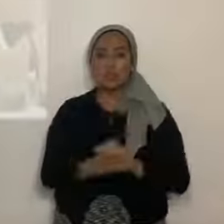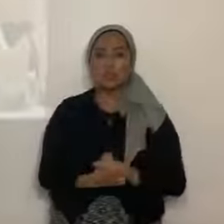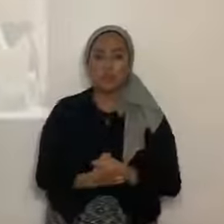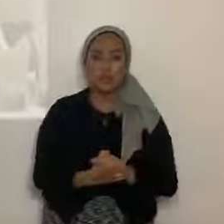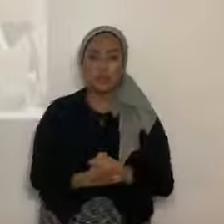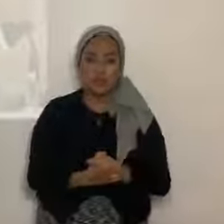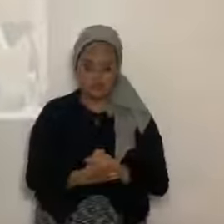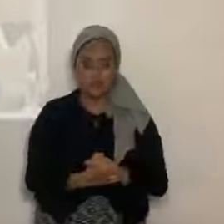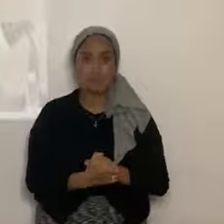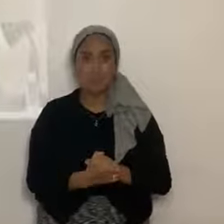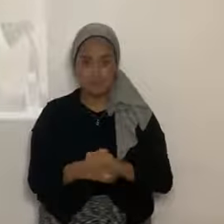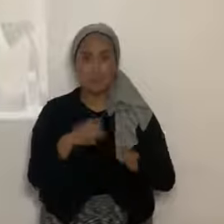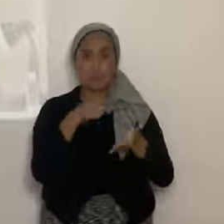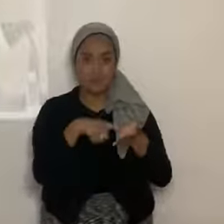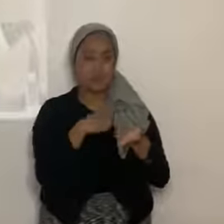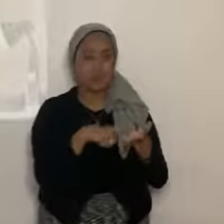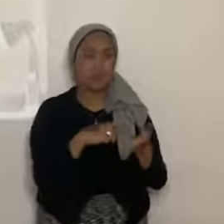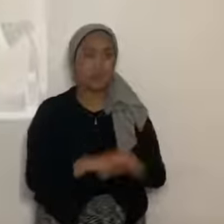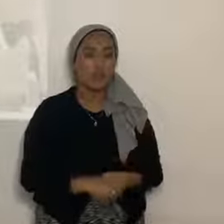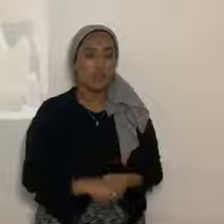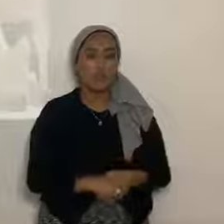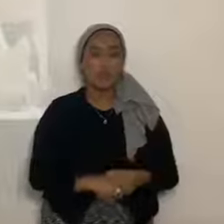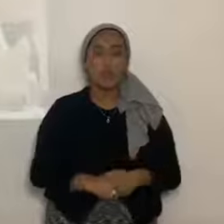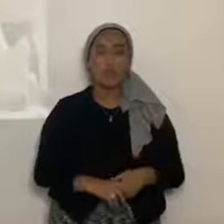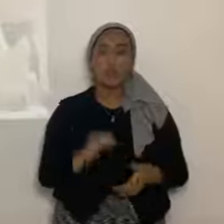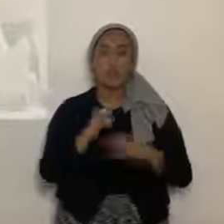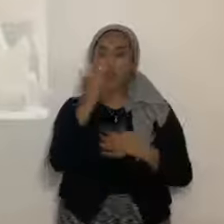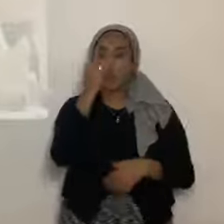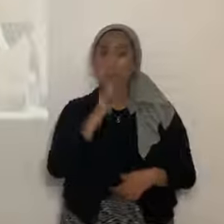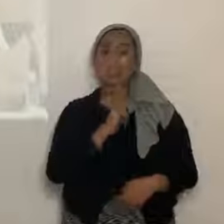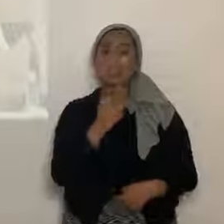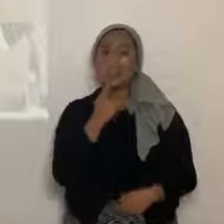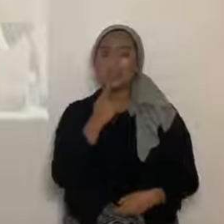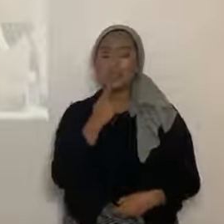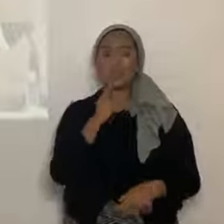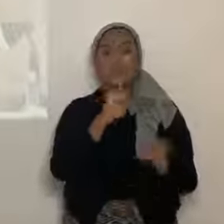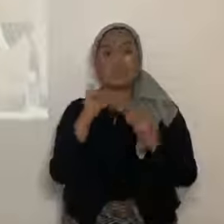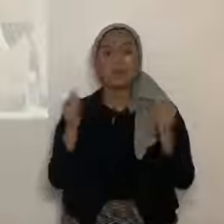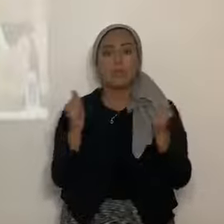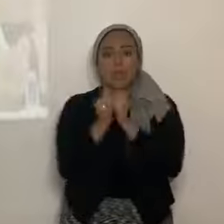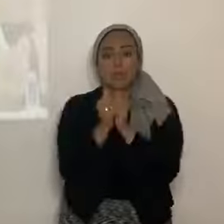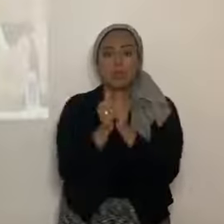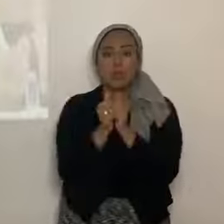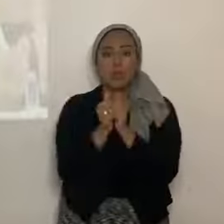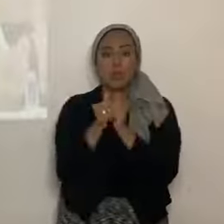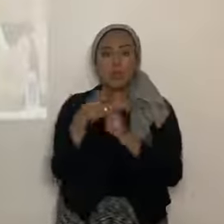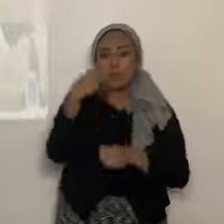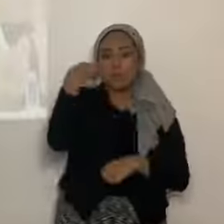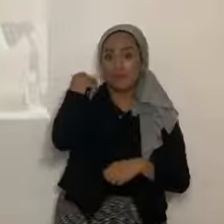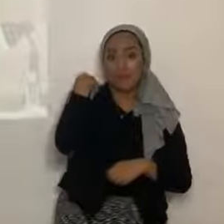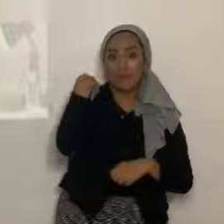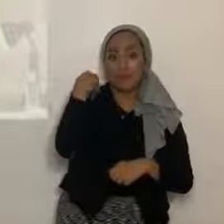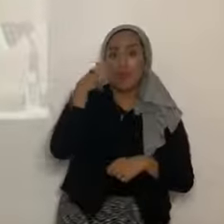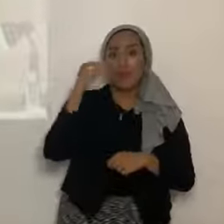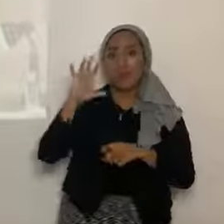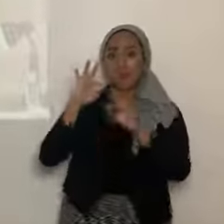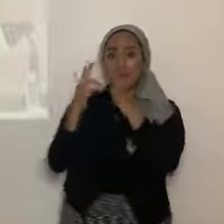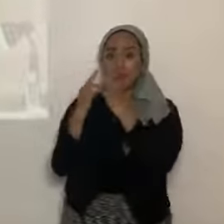¿Sí? A ver, vamos a verlo. Entonces, por eso digo, está incluido el ungido y su familia. No te